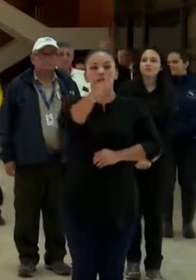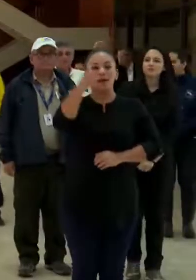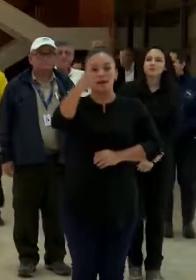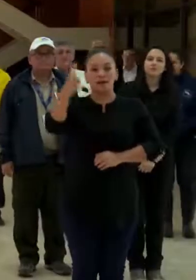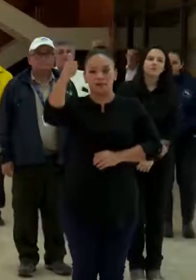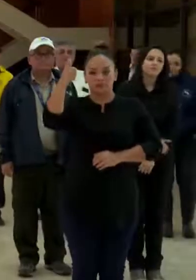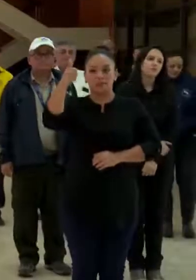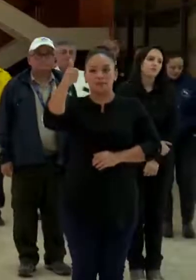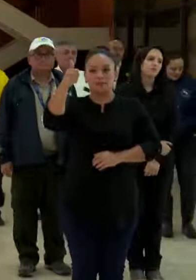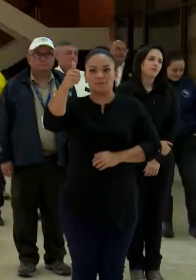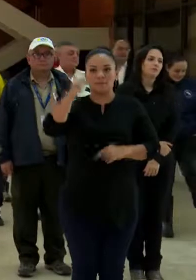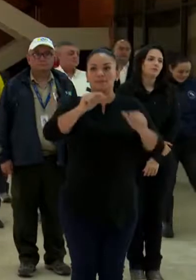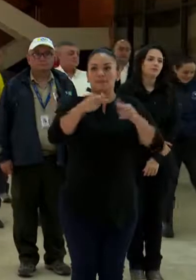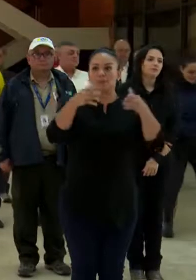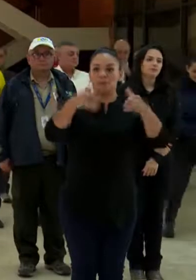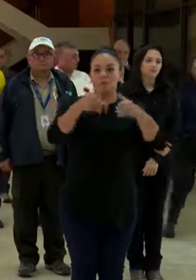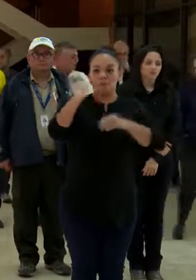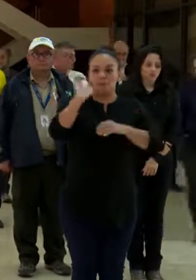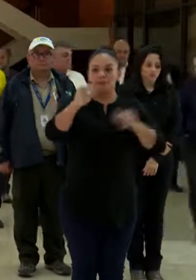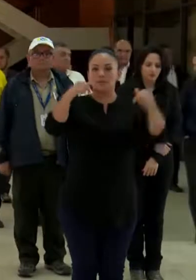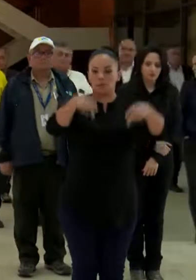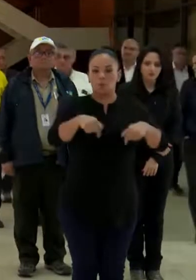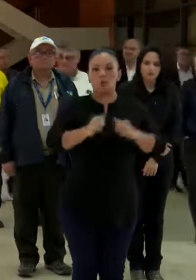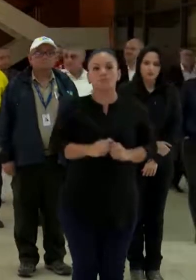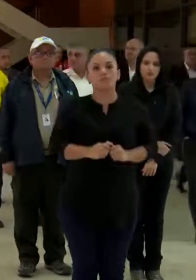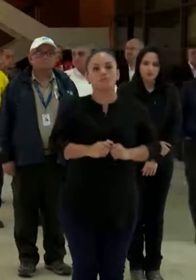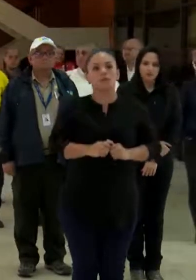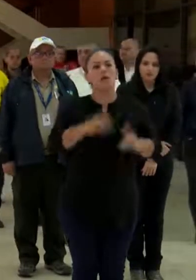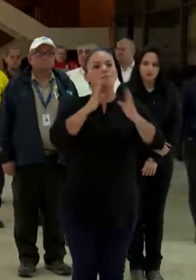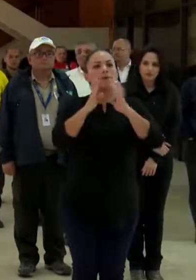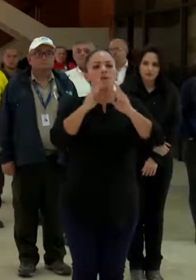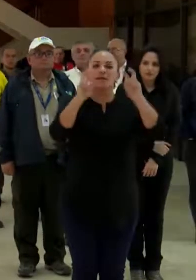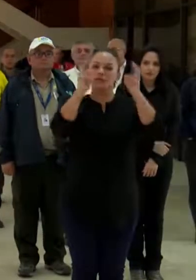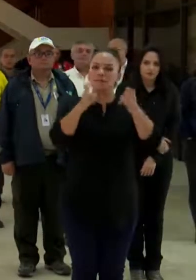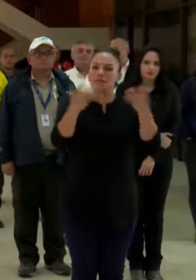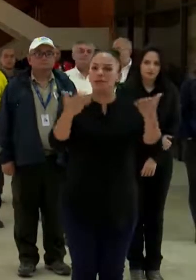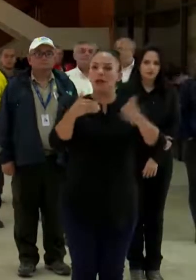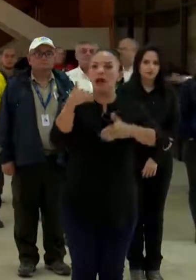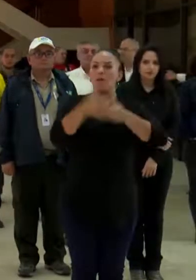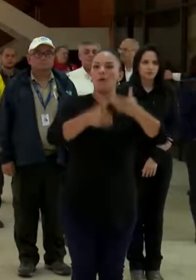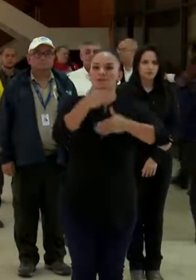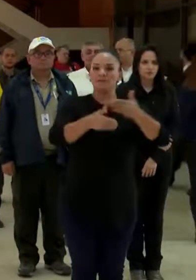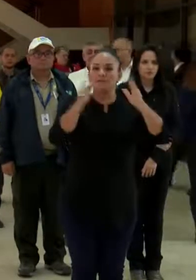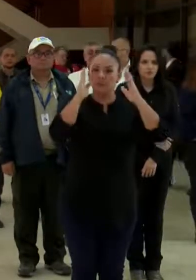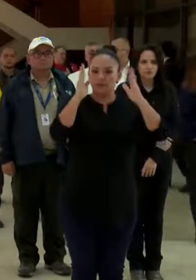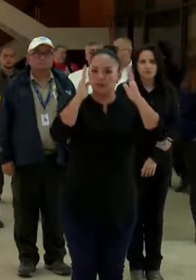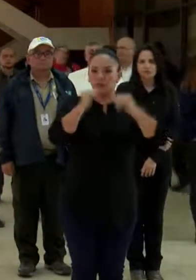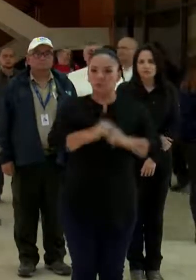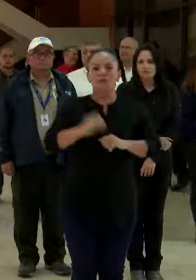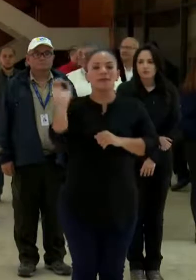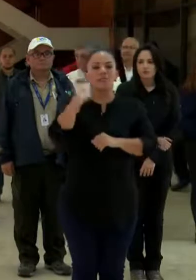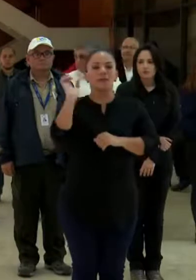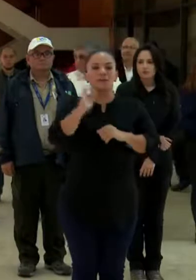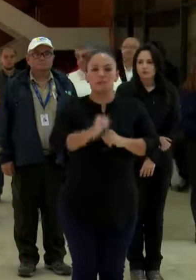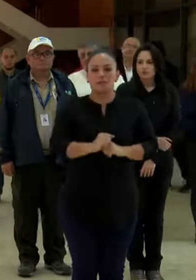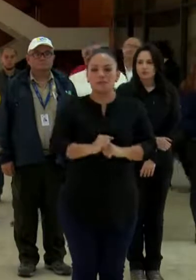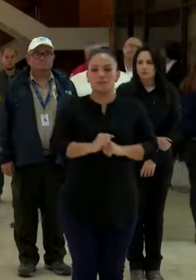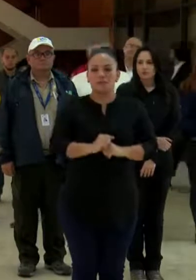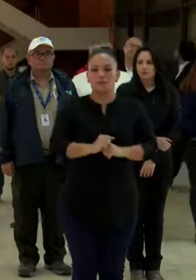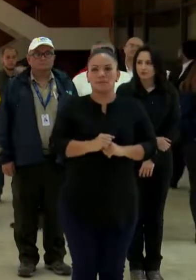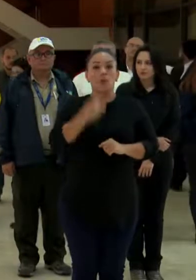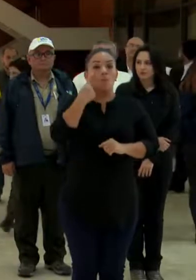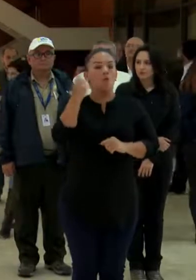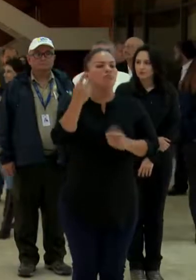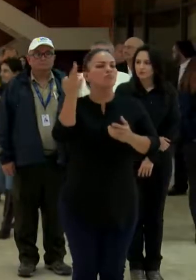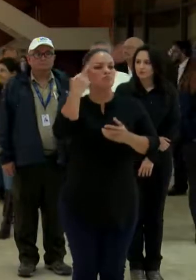Comando Operativo de Emergencias COE se referirán a los avances en la atención de emergencias producto de las